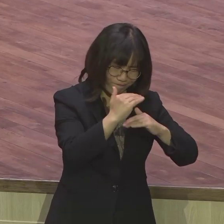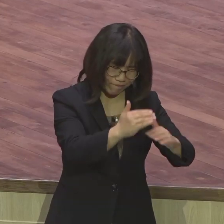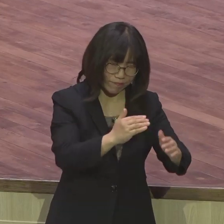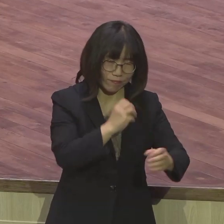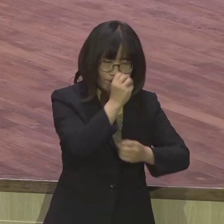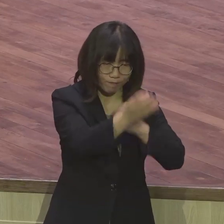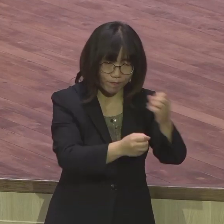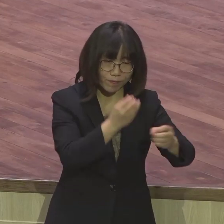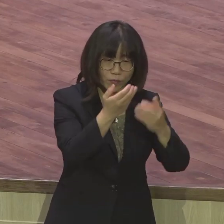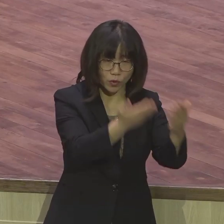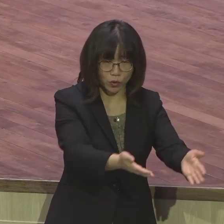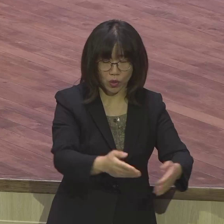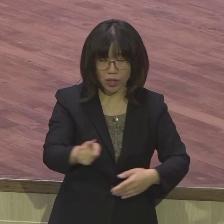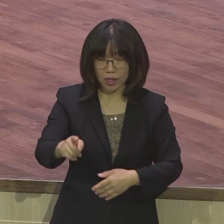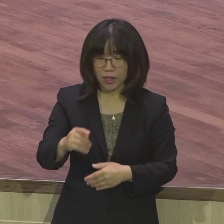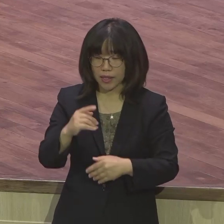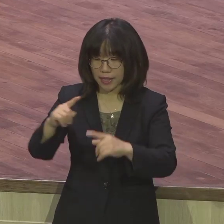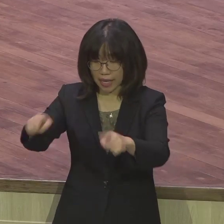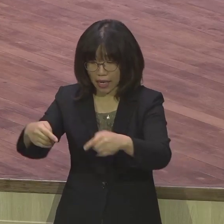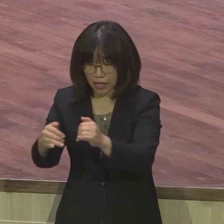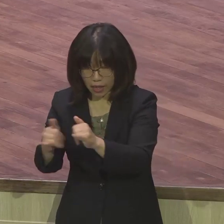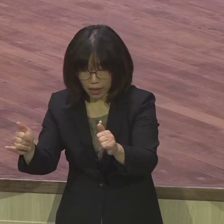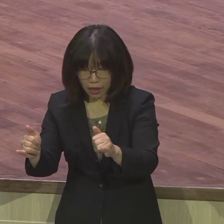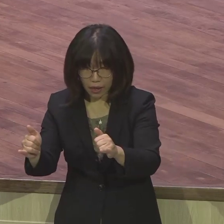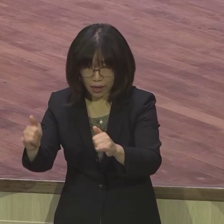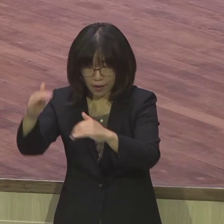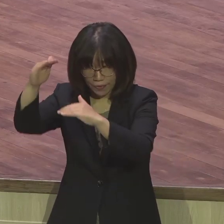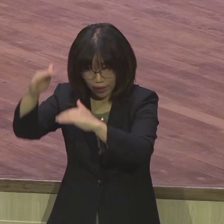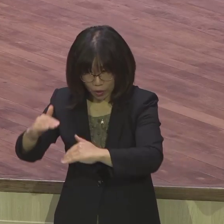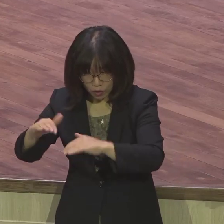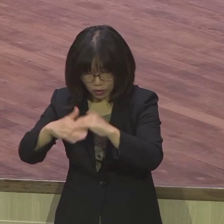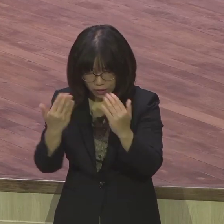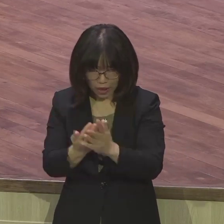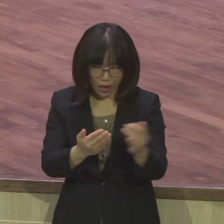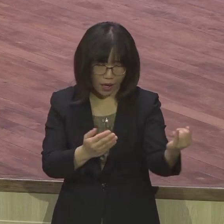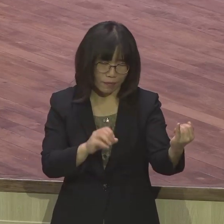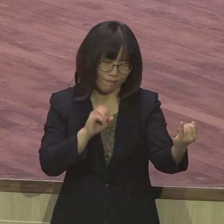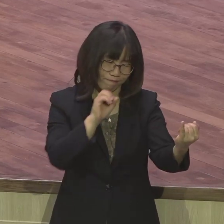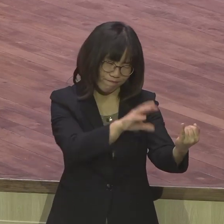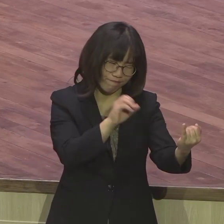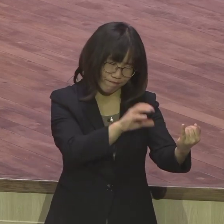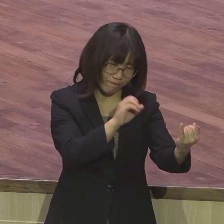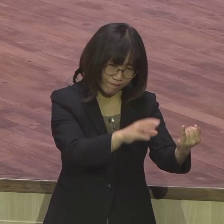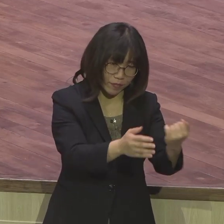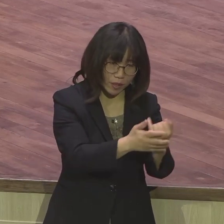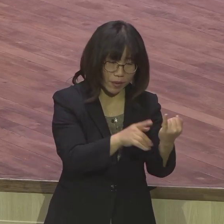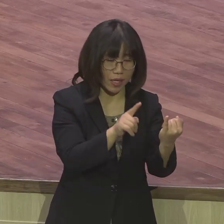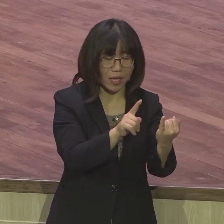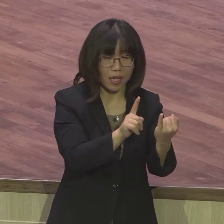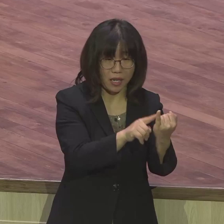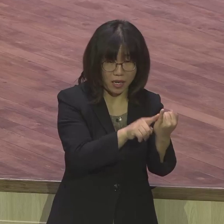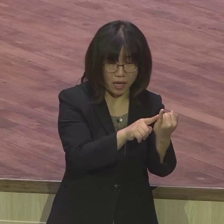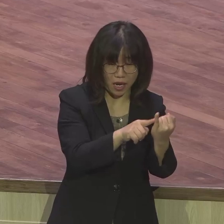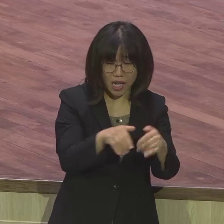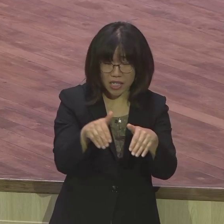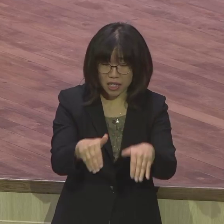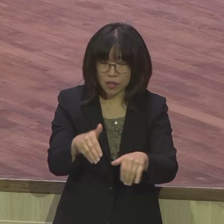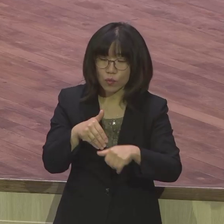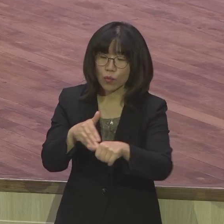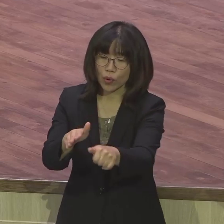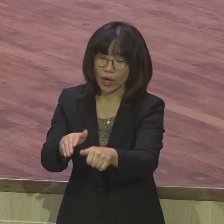일과 그가 어떻게 모든 선지자를 칼로 죽였는지를 이세벨에게 말하니, 이세벨이 사신을 엘리야에게 보내어 이르되,